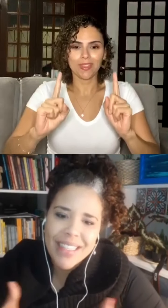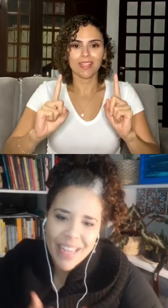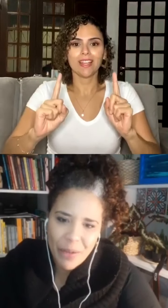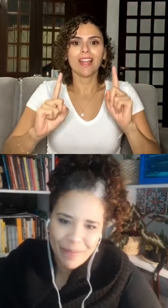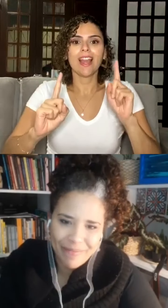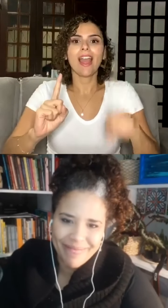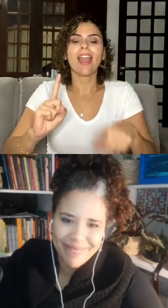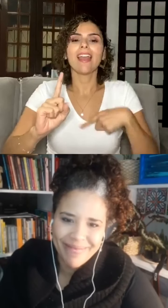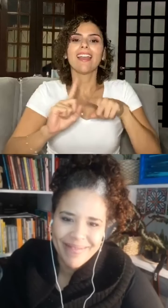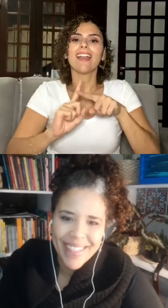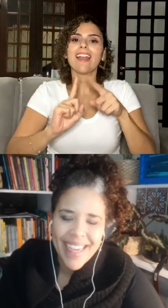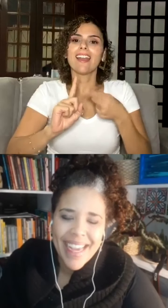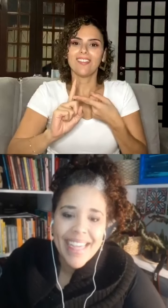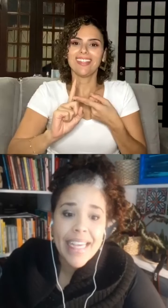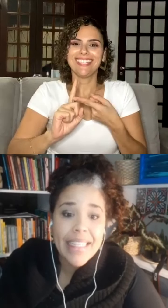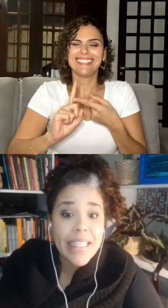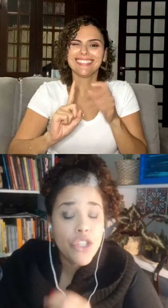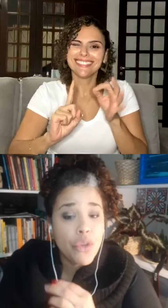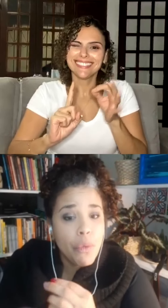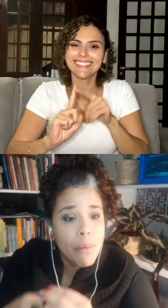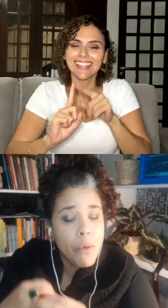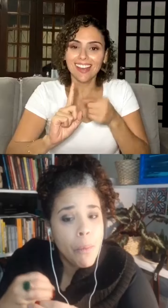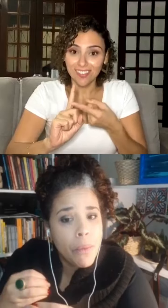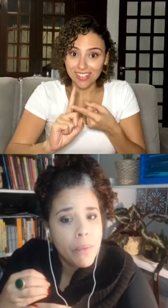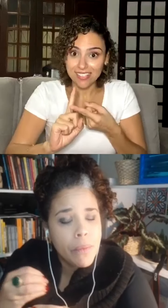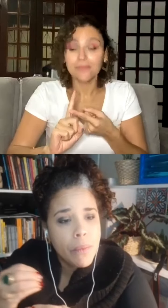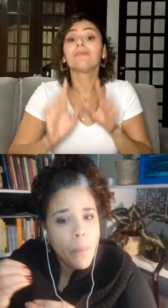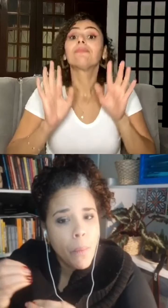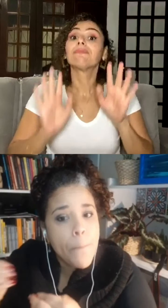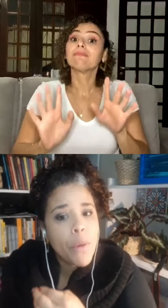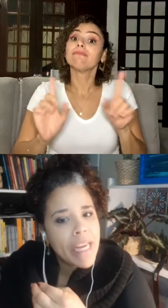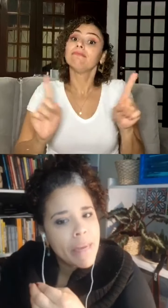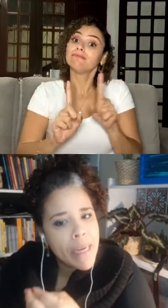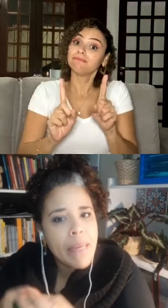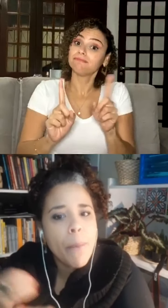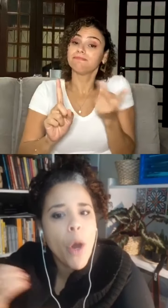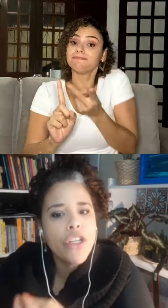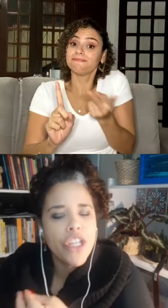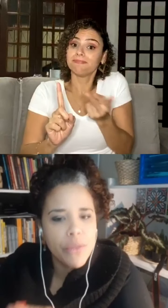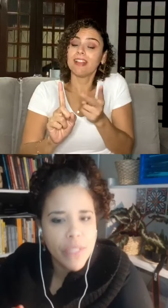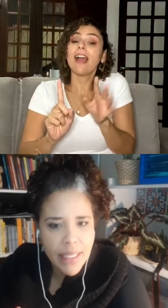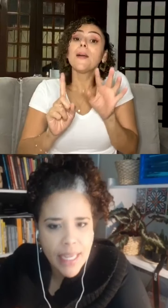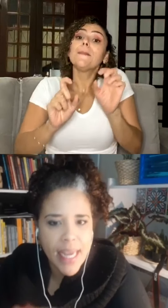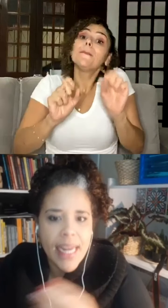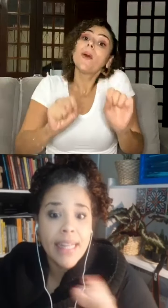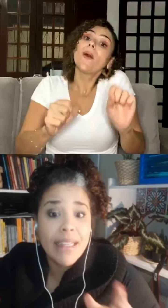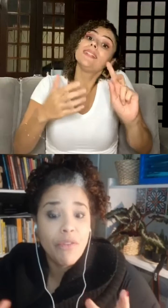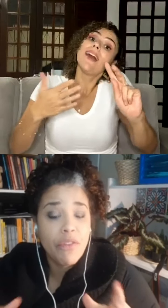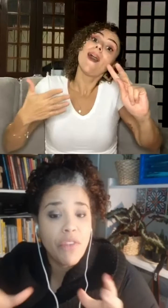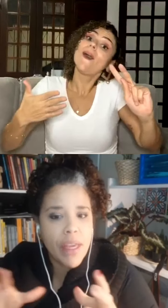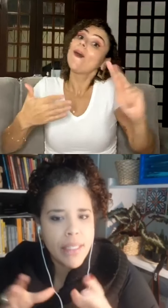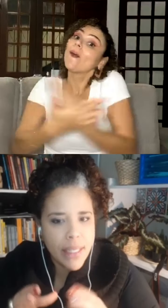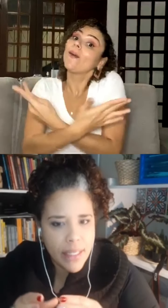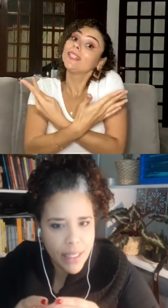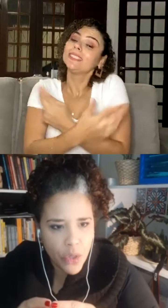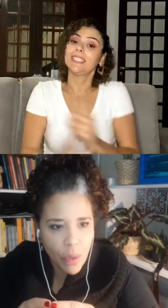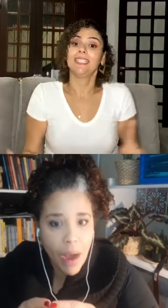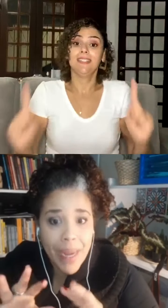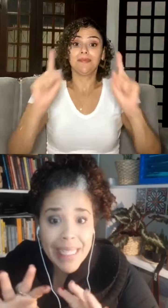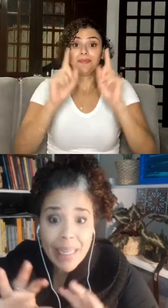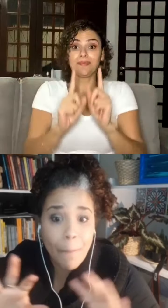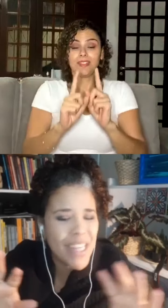gestação. E existe um problema que pode acontecer nessa vivência